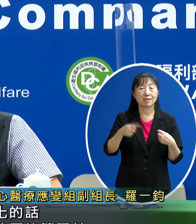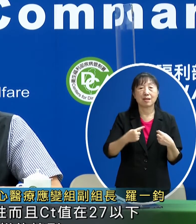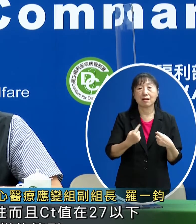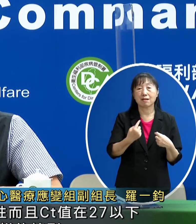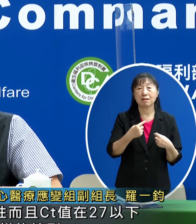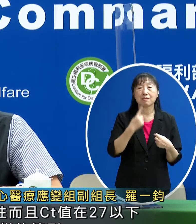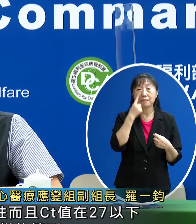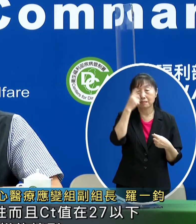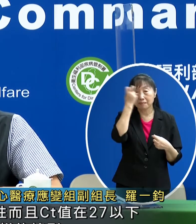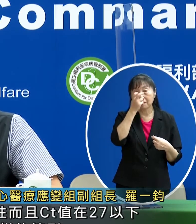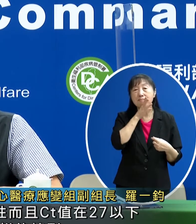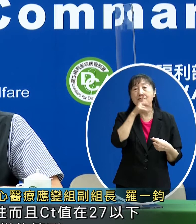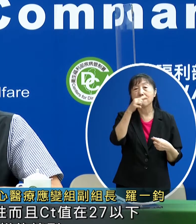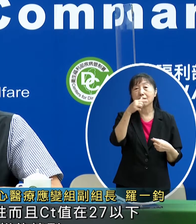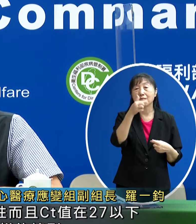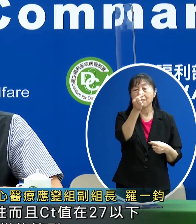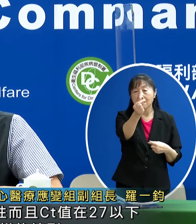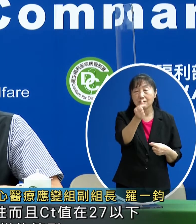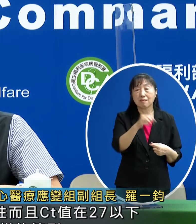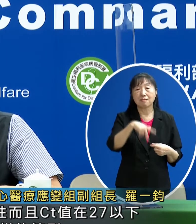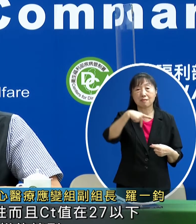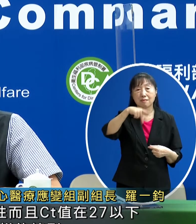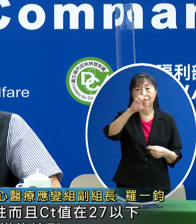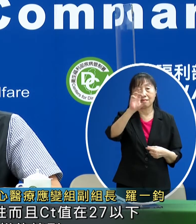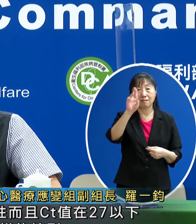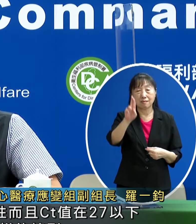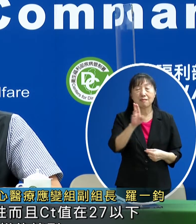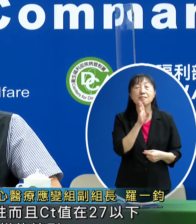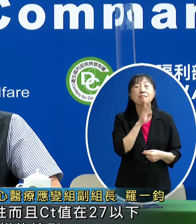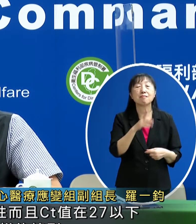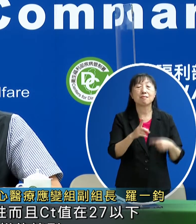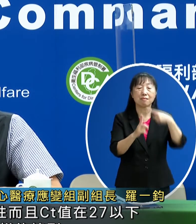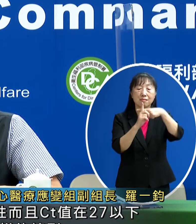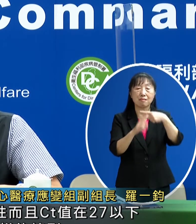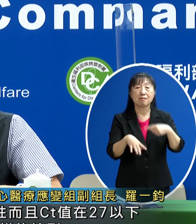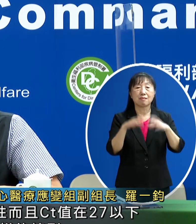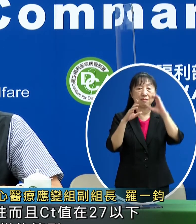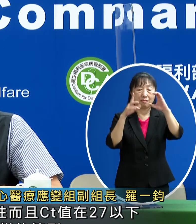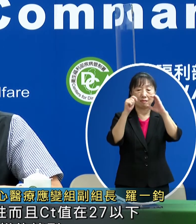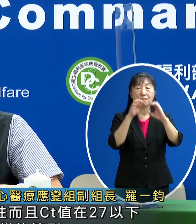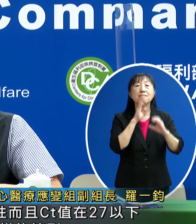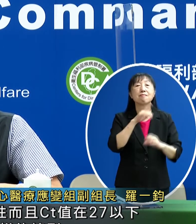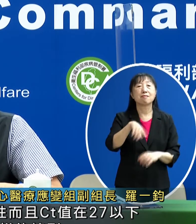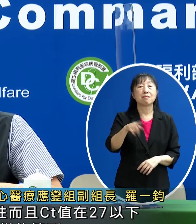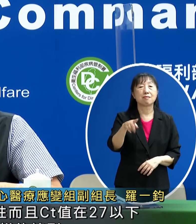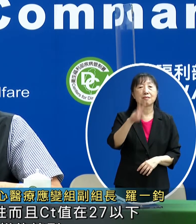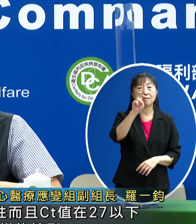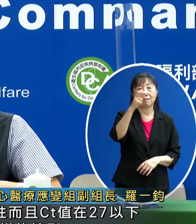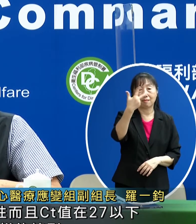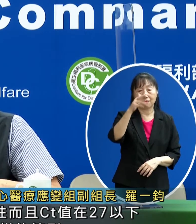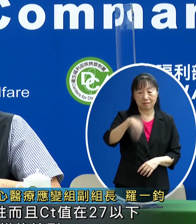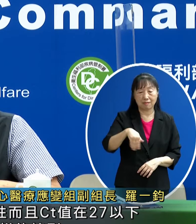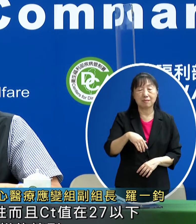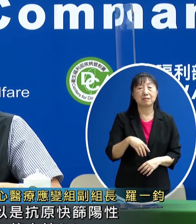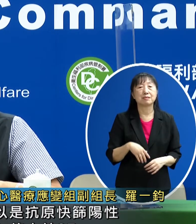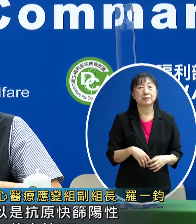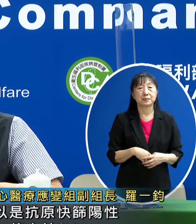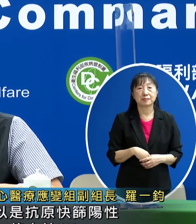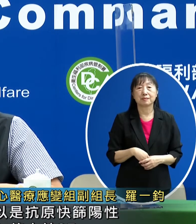者是说有 PCR 阳性，而且 CT 值在27以下，就 CT 值小于27这样的情形，所以是选择